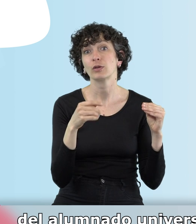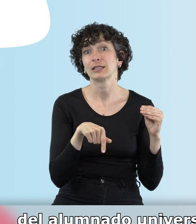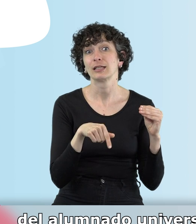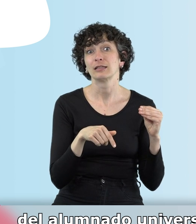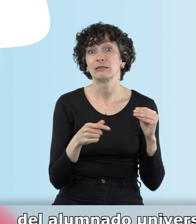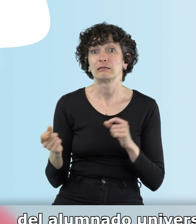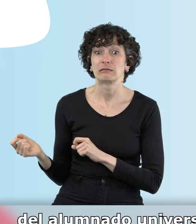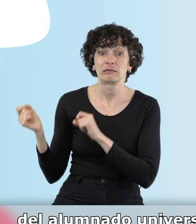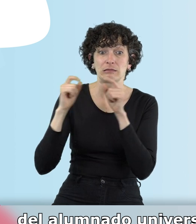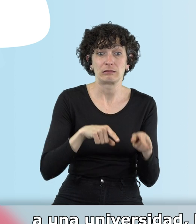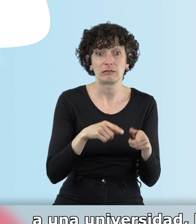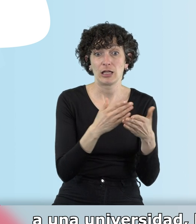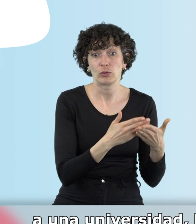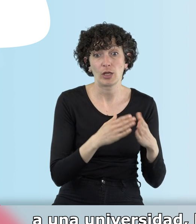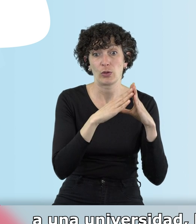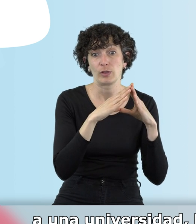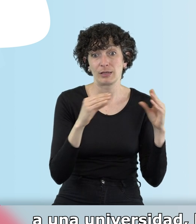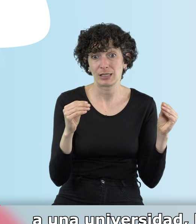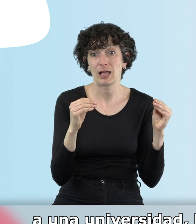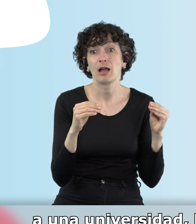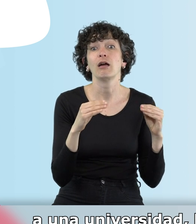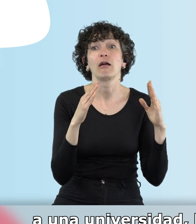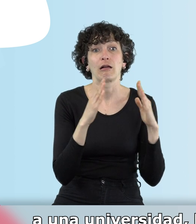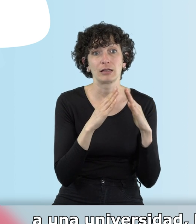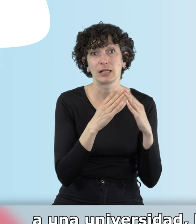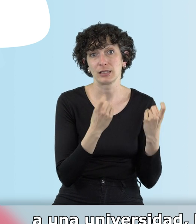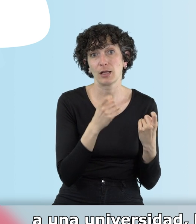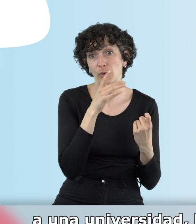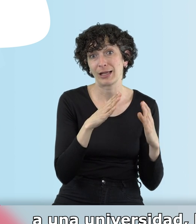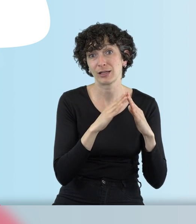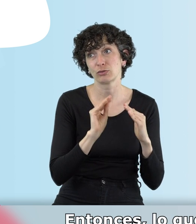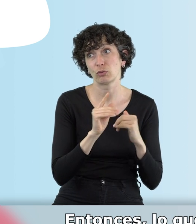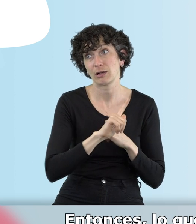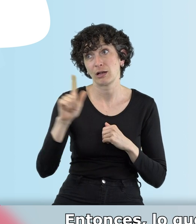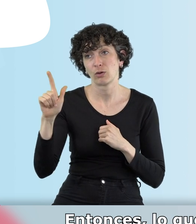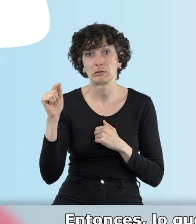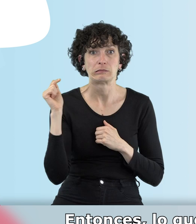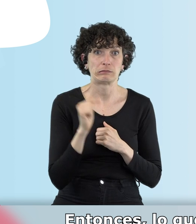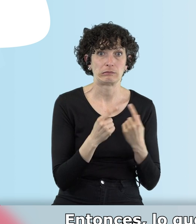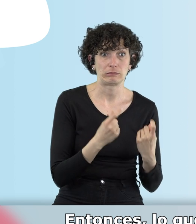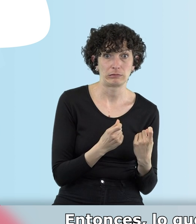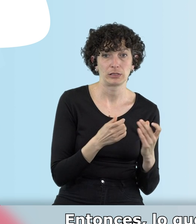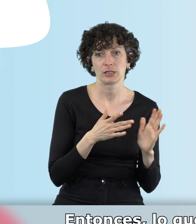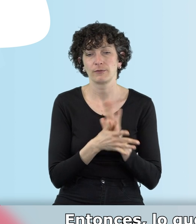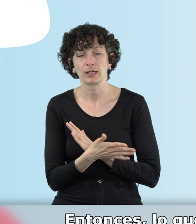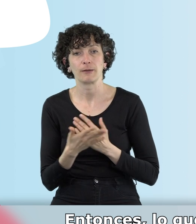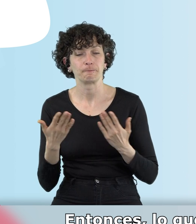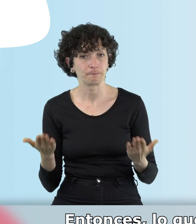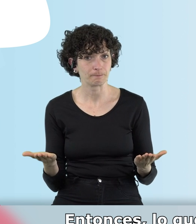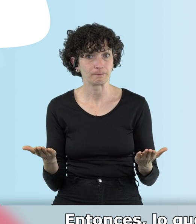viene desplazado a cursar sus estudios a una universidad habitualmente alejada de su domicilio. Entonces, lo que se realiza con esas